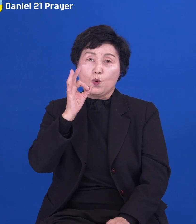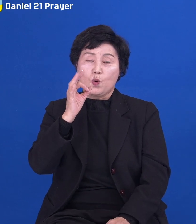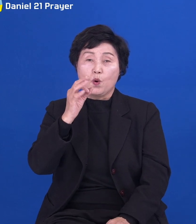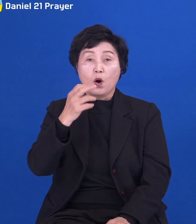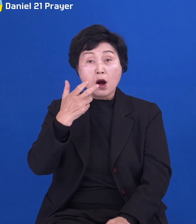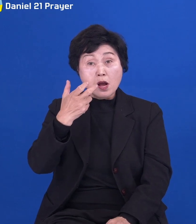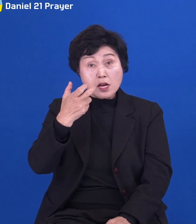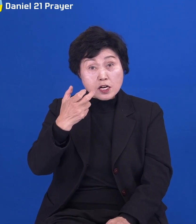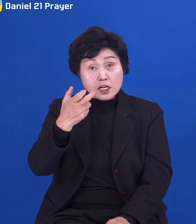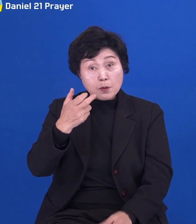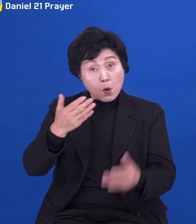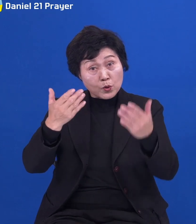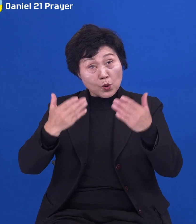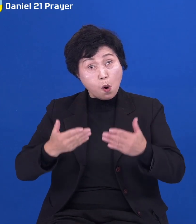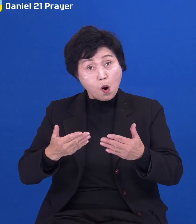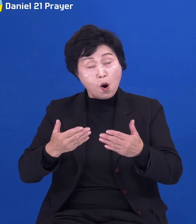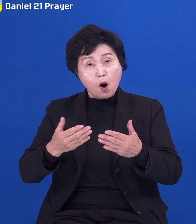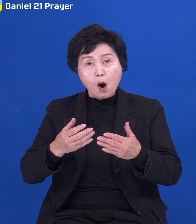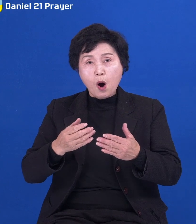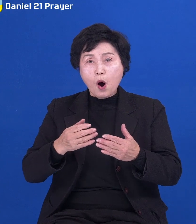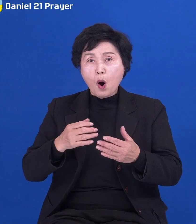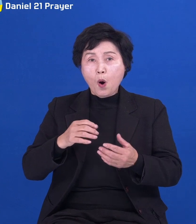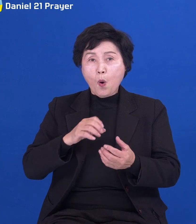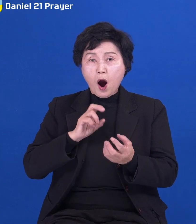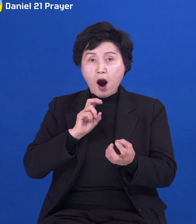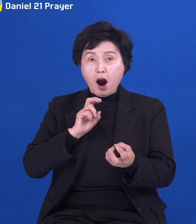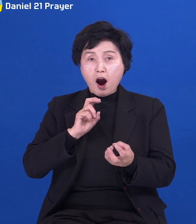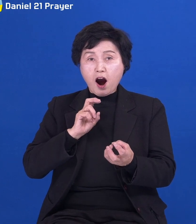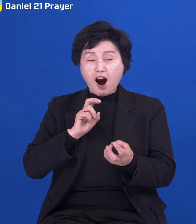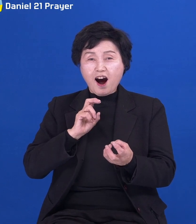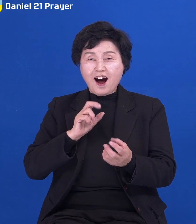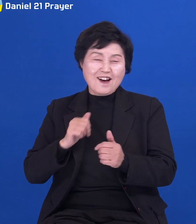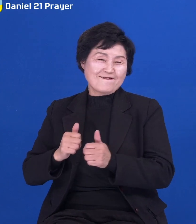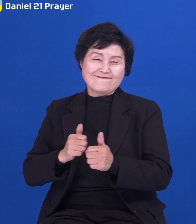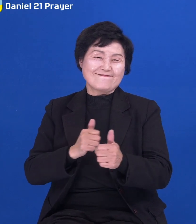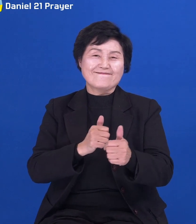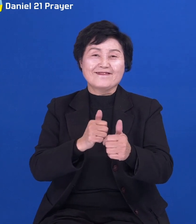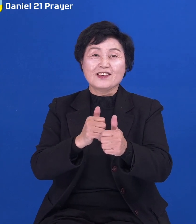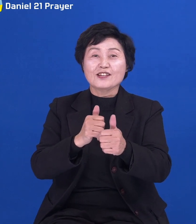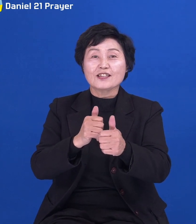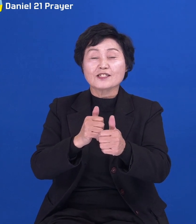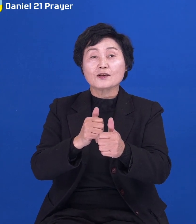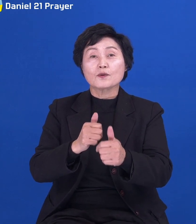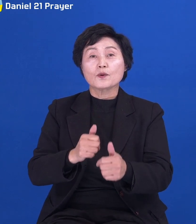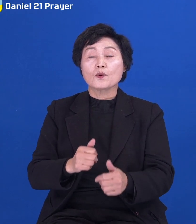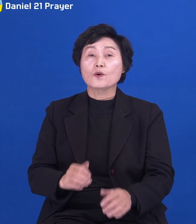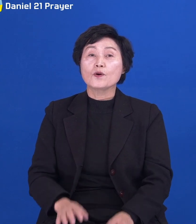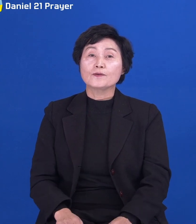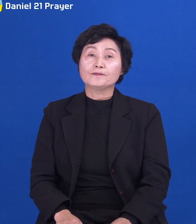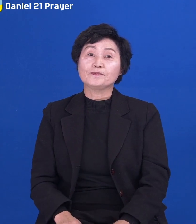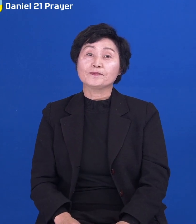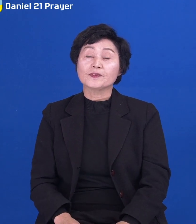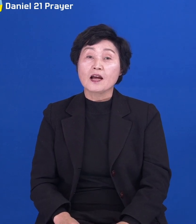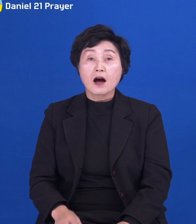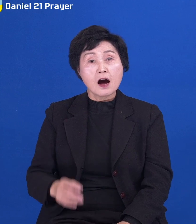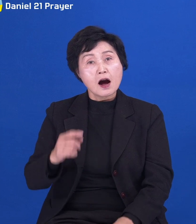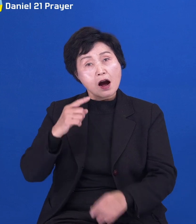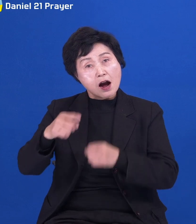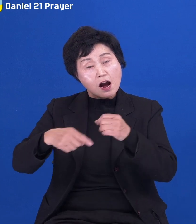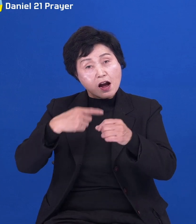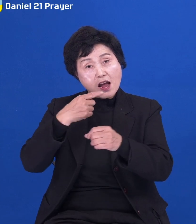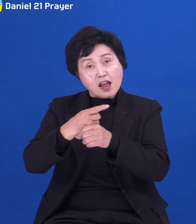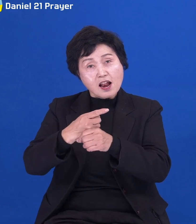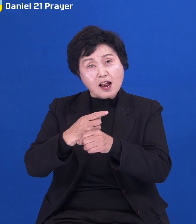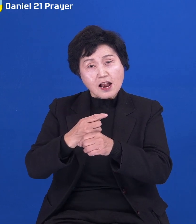생각할 것도 없죠. 돈을 주기도 하는데 안 따라갈 바보가 어디 있나요? 그래서 무작정 따라갔어요. 저희 친구들하고 한 1년을 열심히